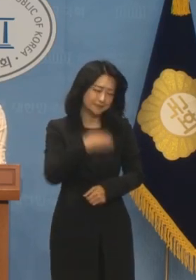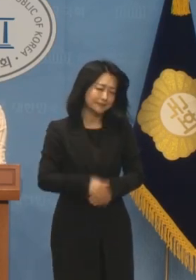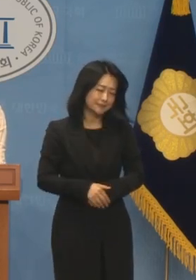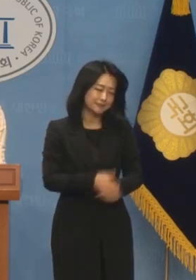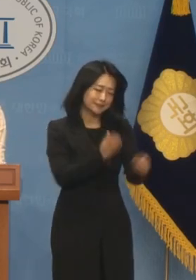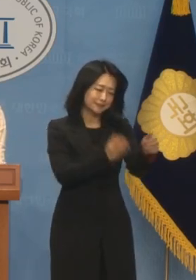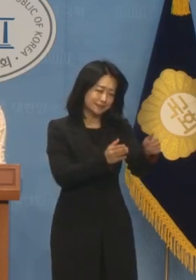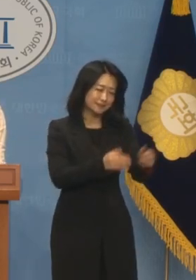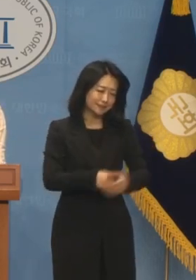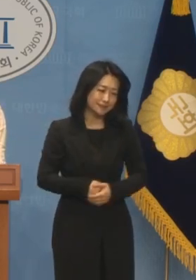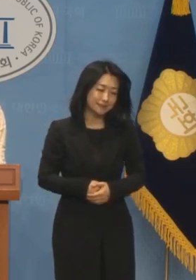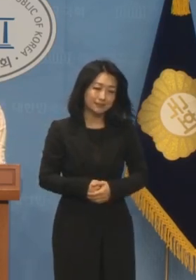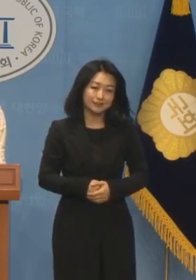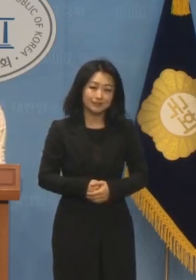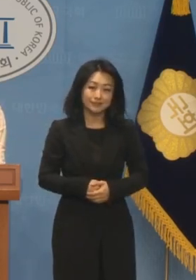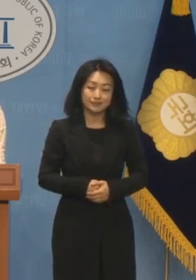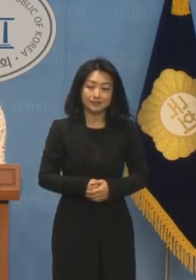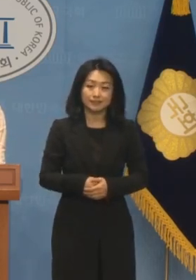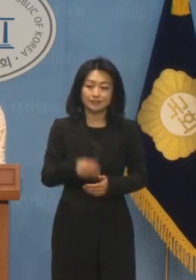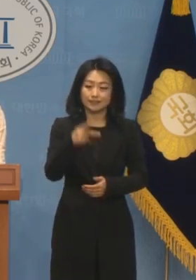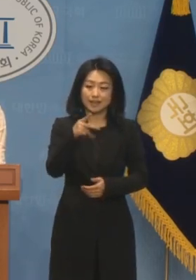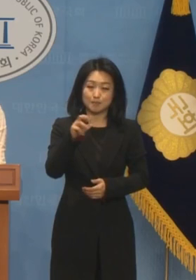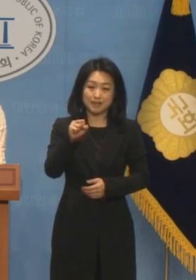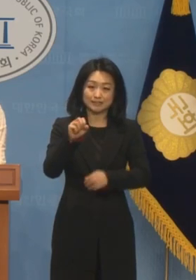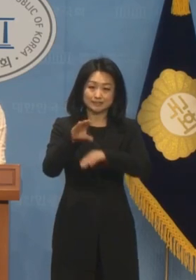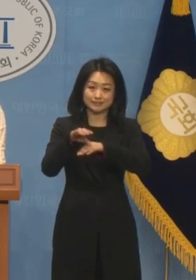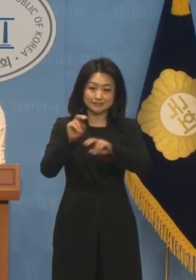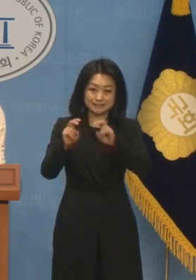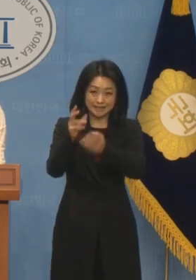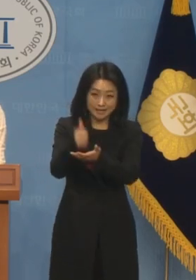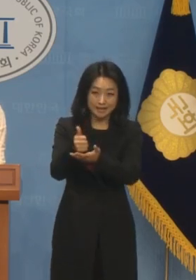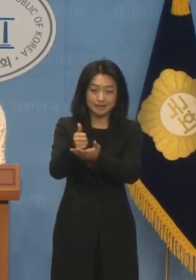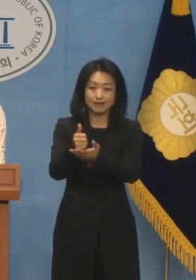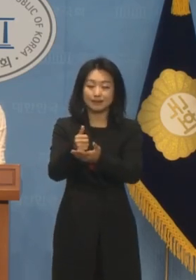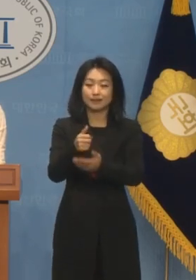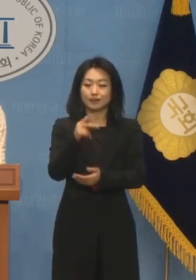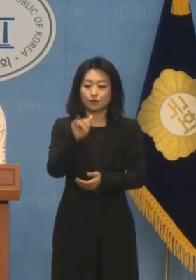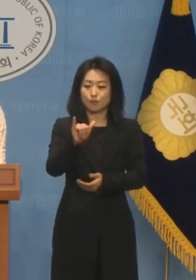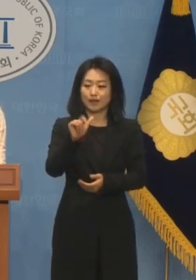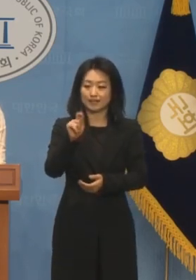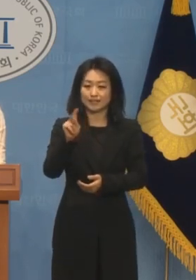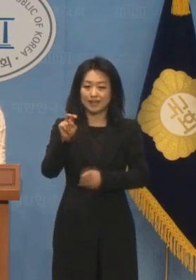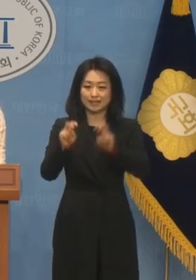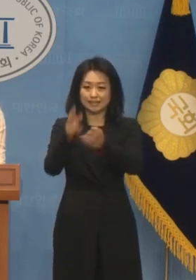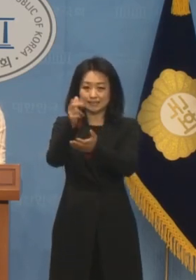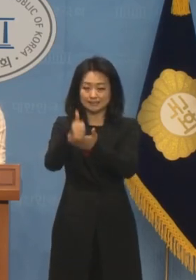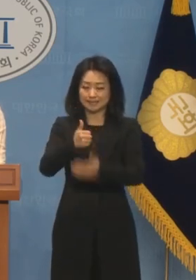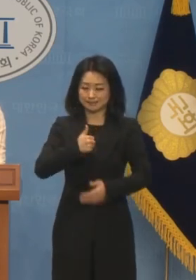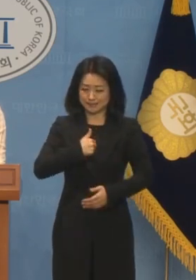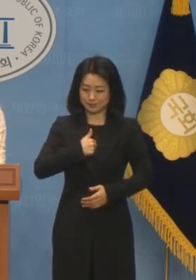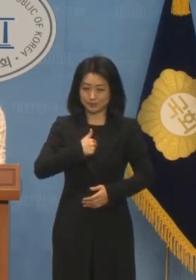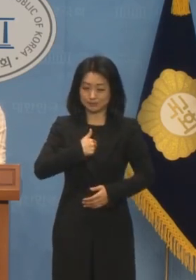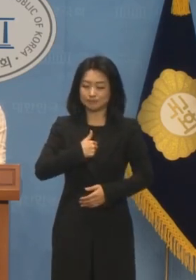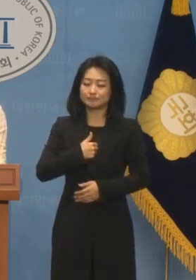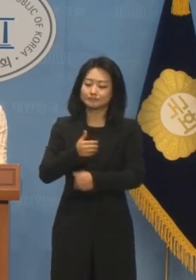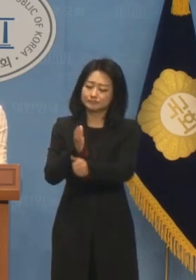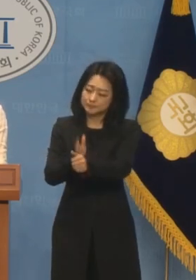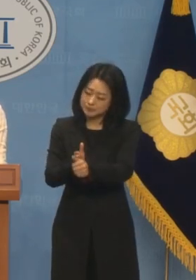박민 KBS 사장, 김백 YTN 사장은 최소한의 자존심이라도 지키시길 바랍니다.